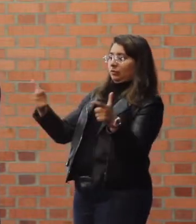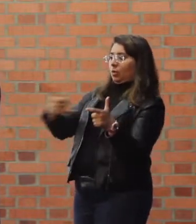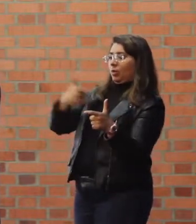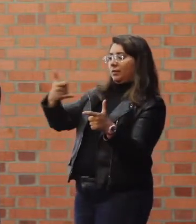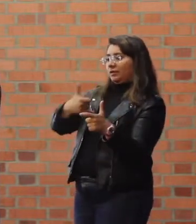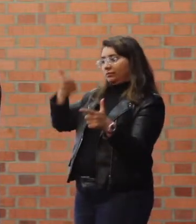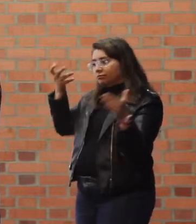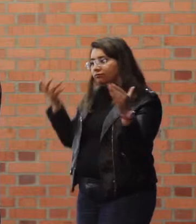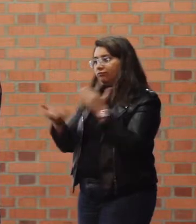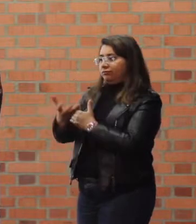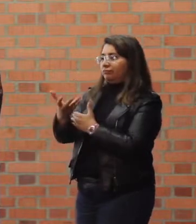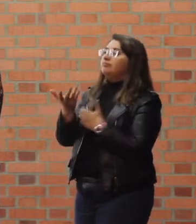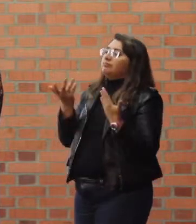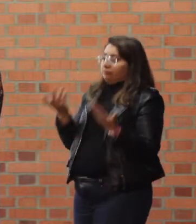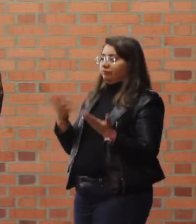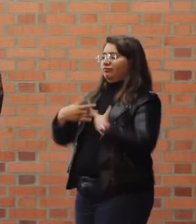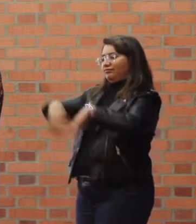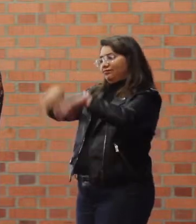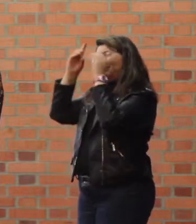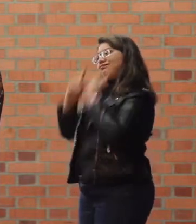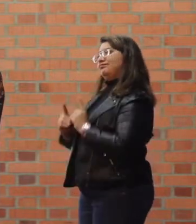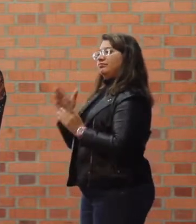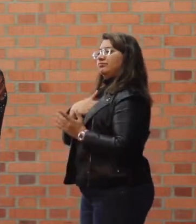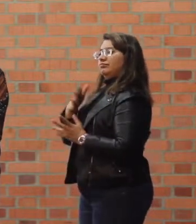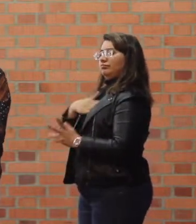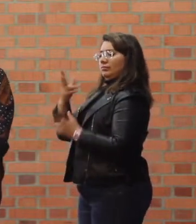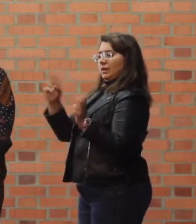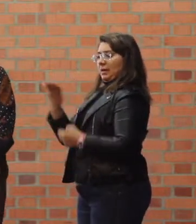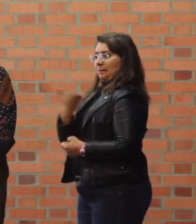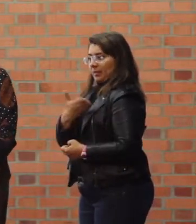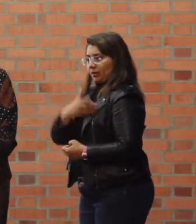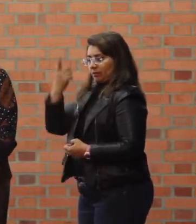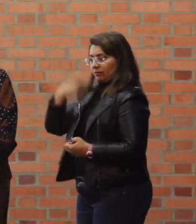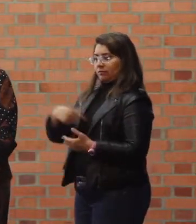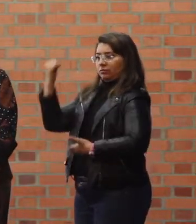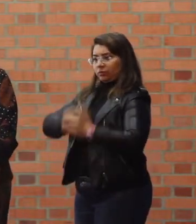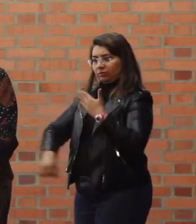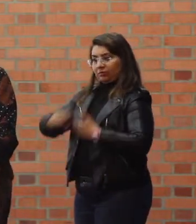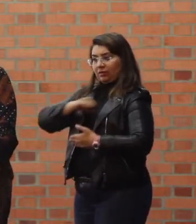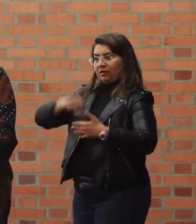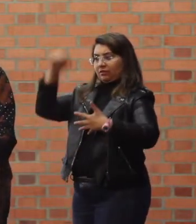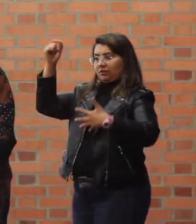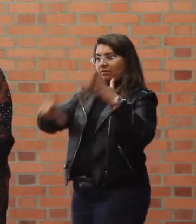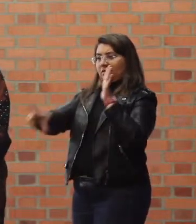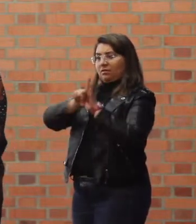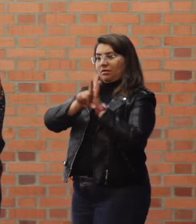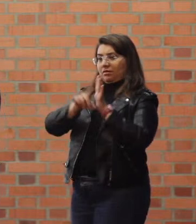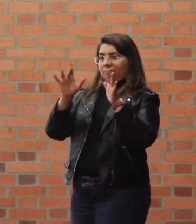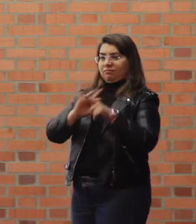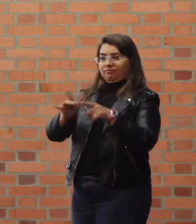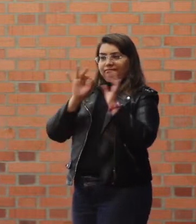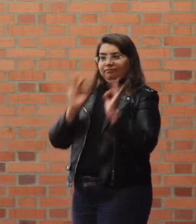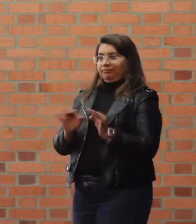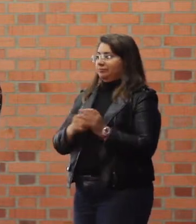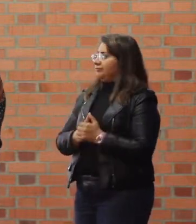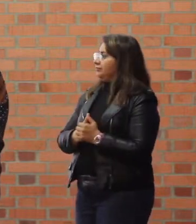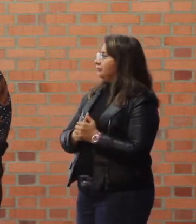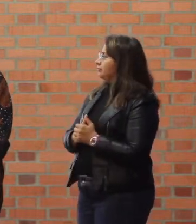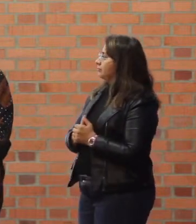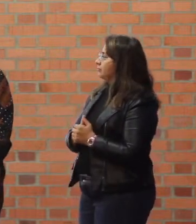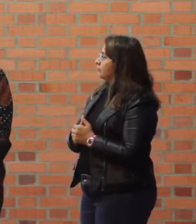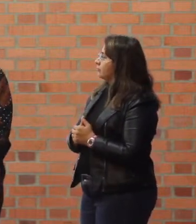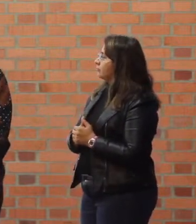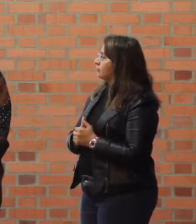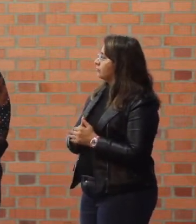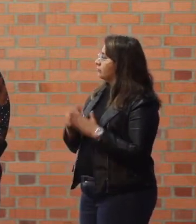diversidad para tomar decisiones sobre la maternidad con especial foco en la garantía del derecho al aborto la